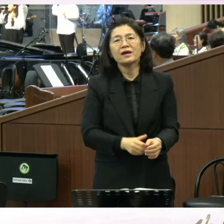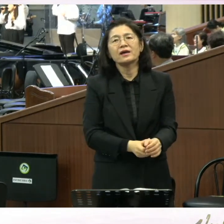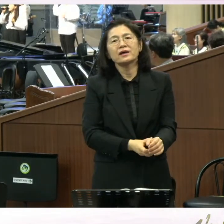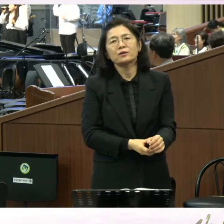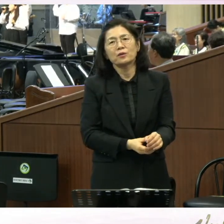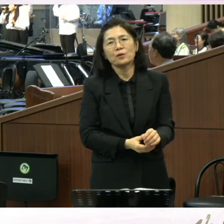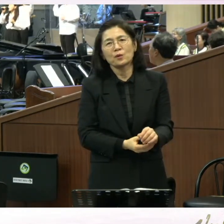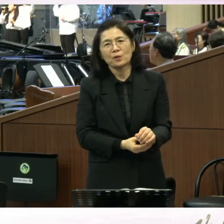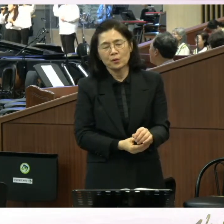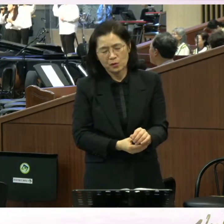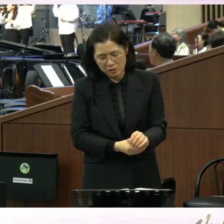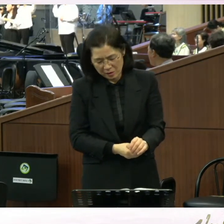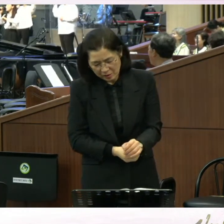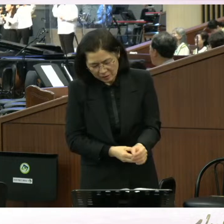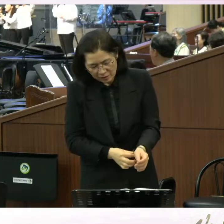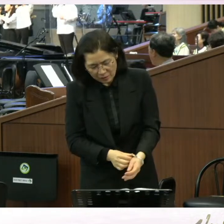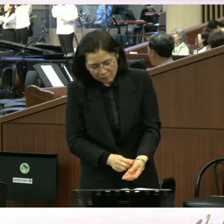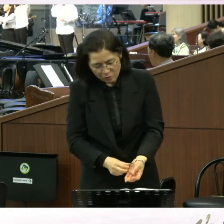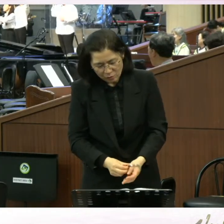지혜로